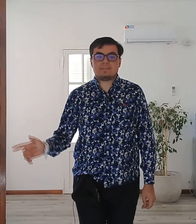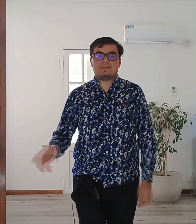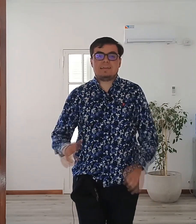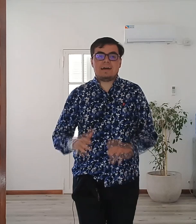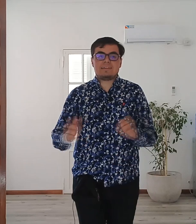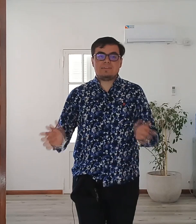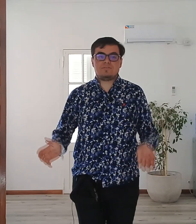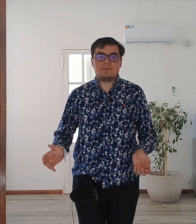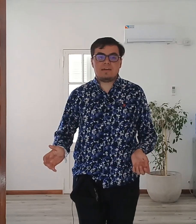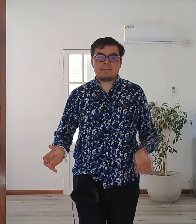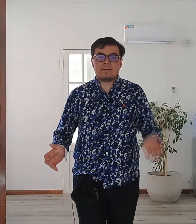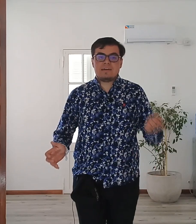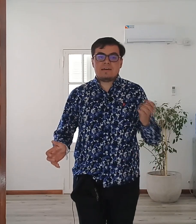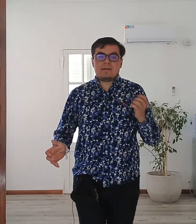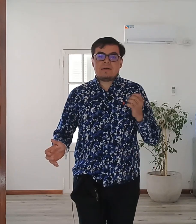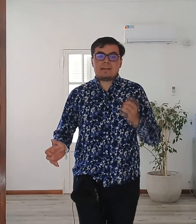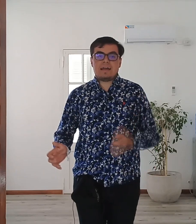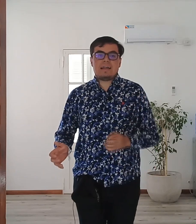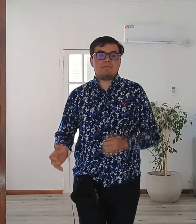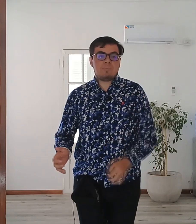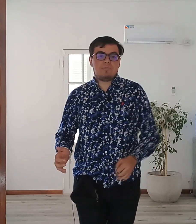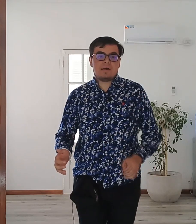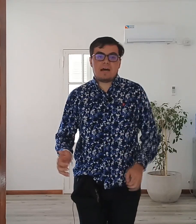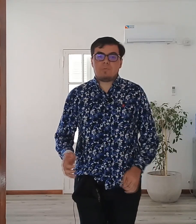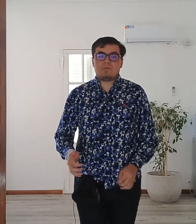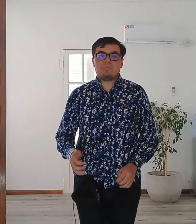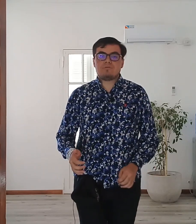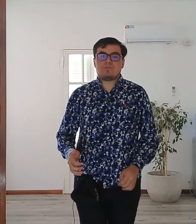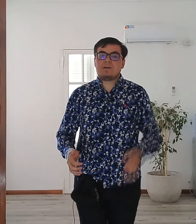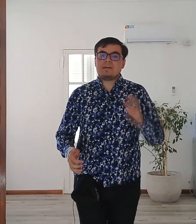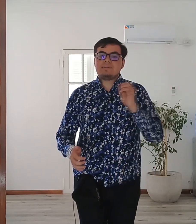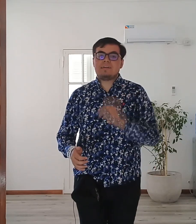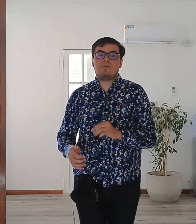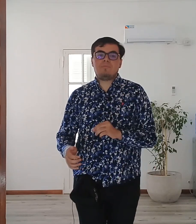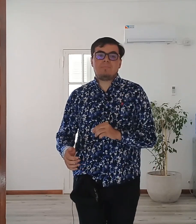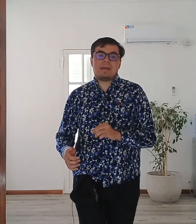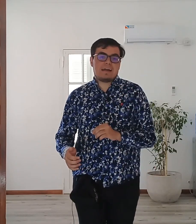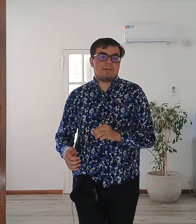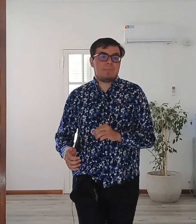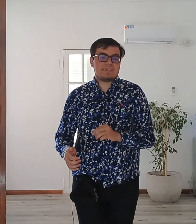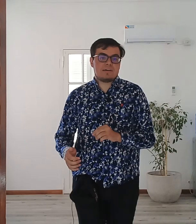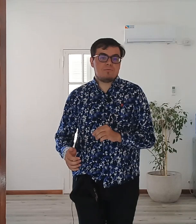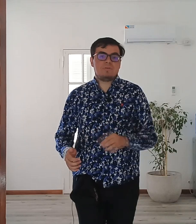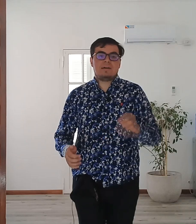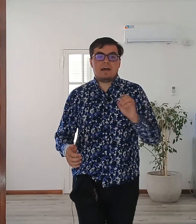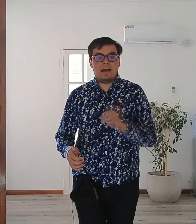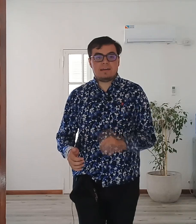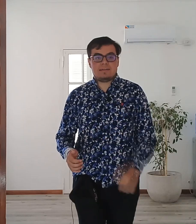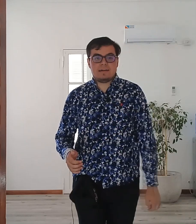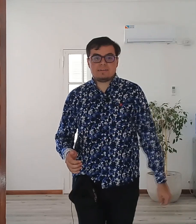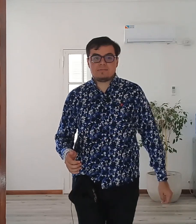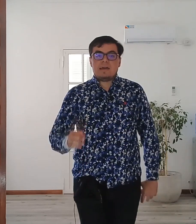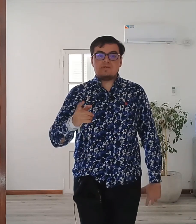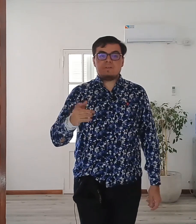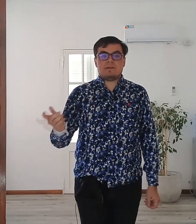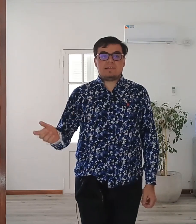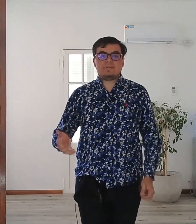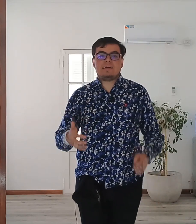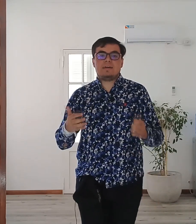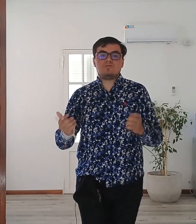de arte en ciudades, rara vez publicadas por el mismo autor y aún rara vez más aún acreditadas. Es un debate si el uso de